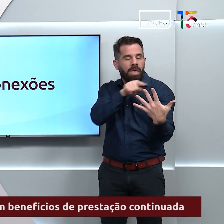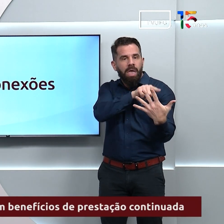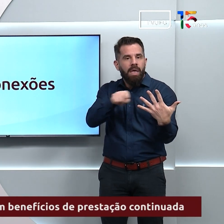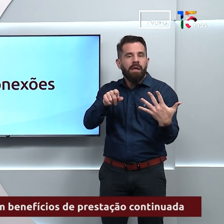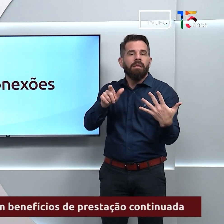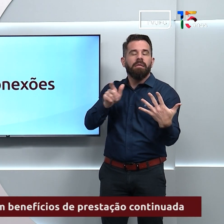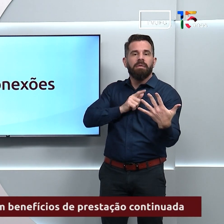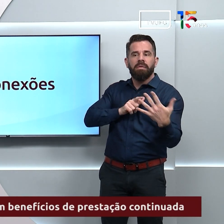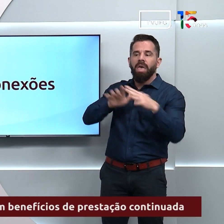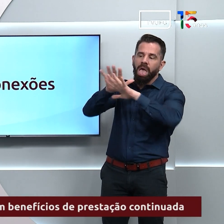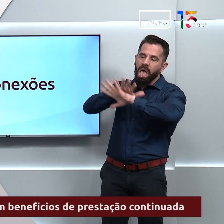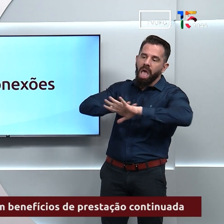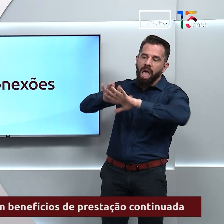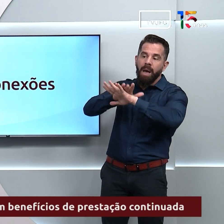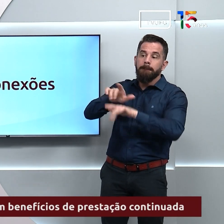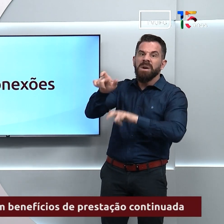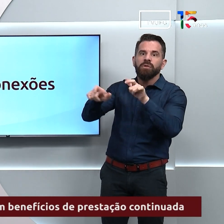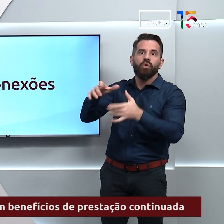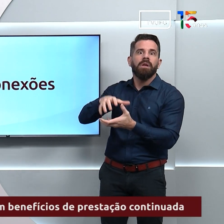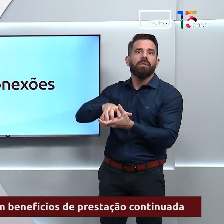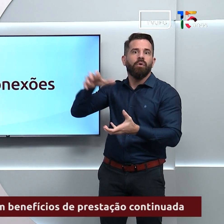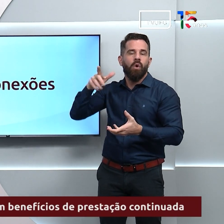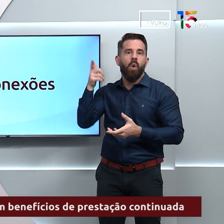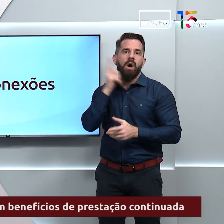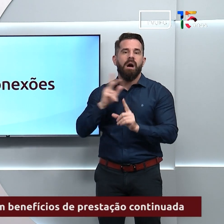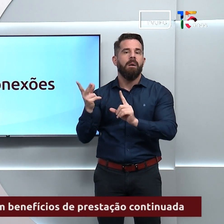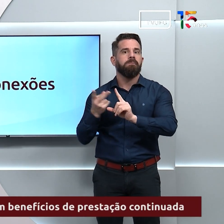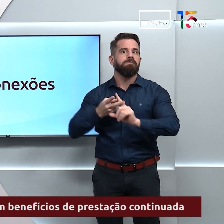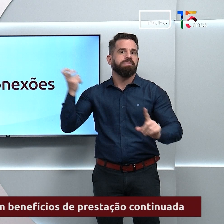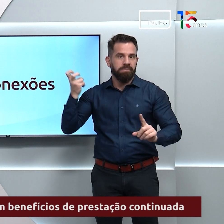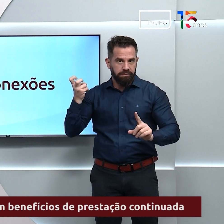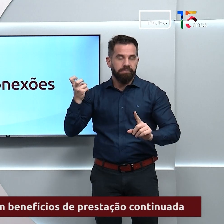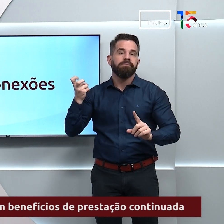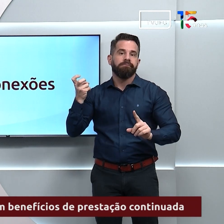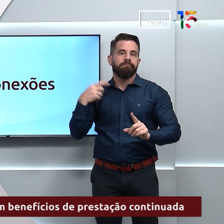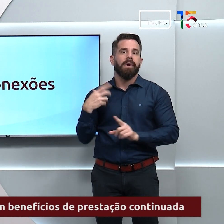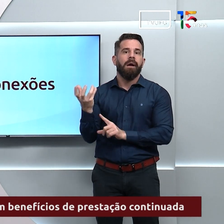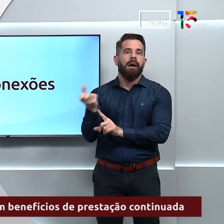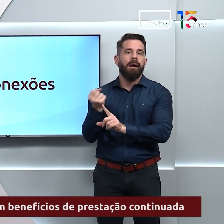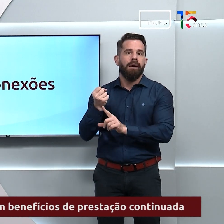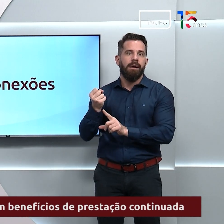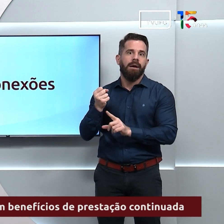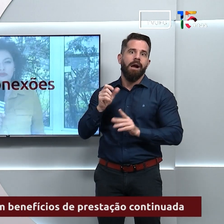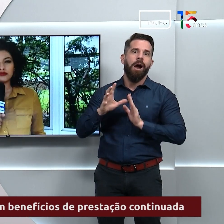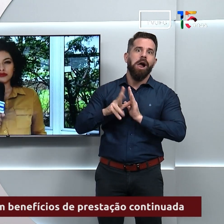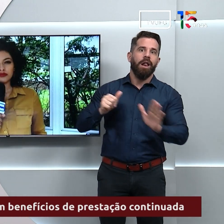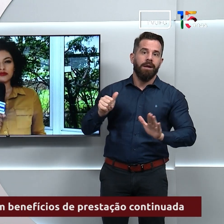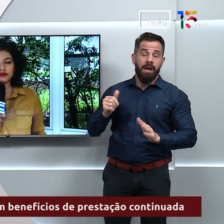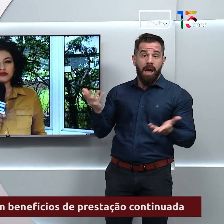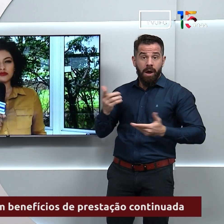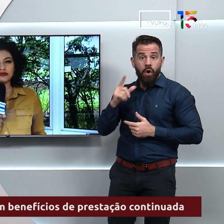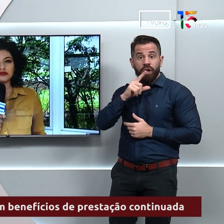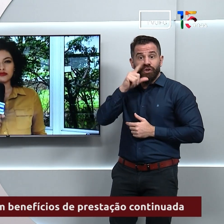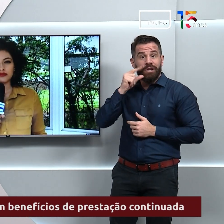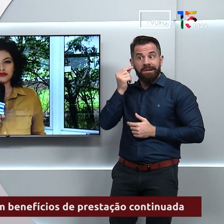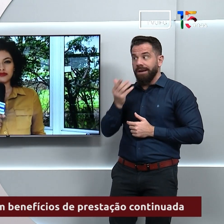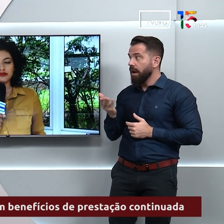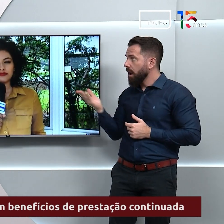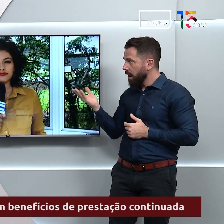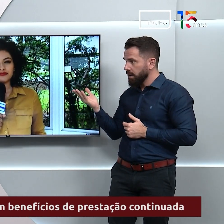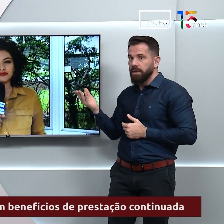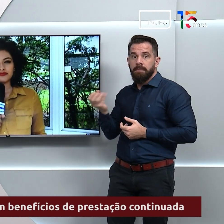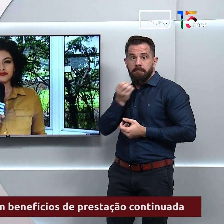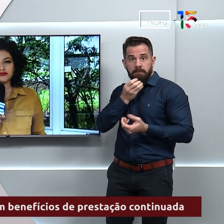fraudar benefícios do governo. E a gente acompanha mais detalhes agora ao vivo com a Janaína de Oliveira. Boa tarde, Janaína. Seja bem-vinda